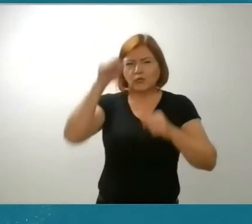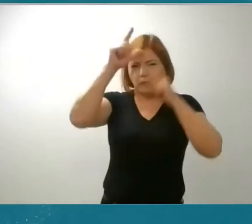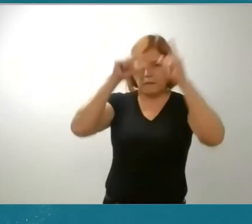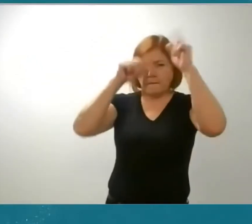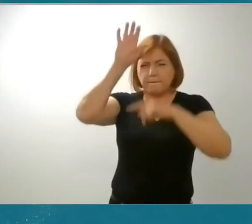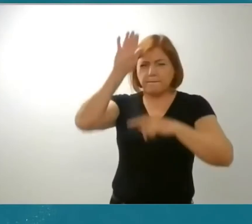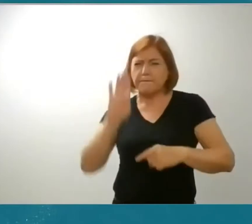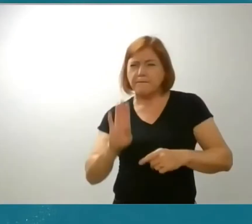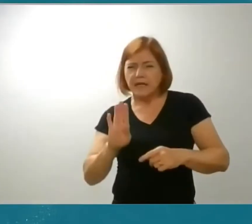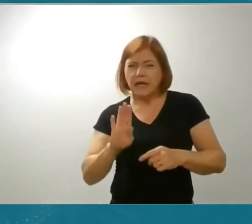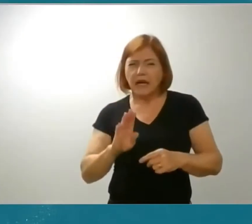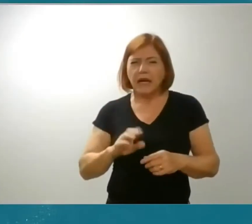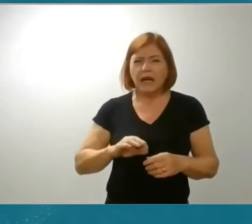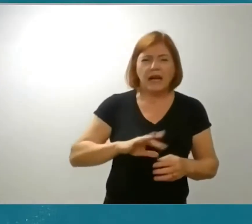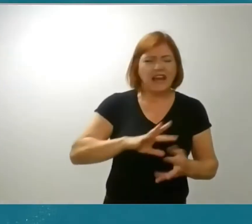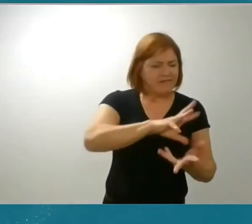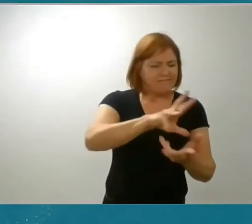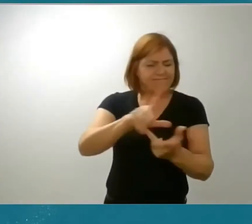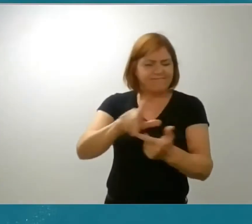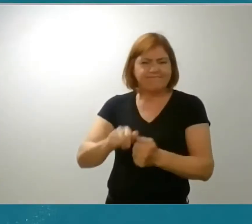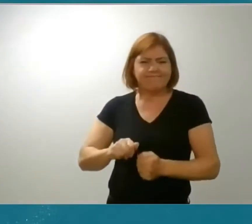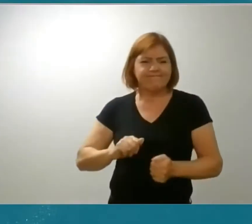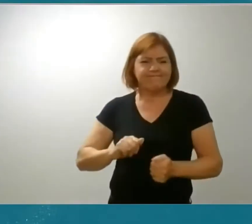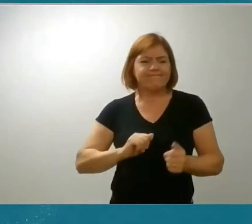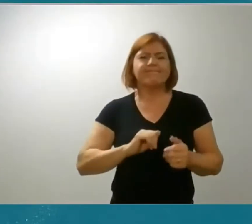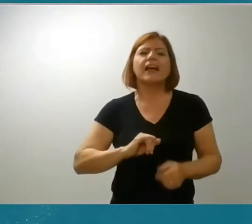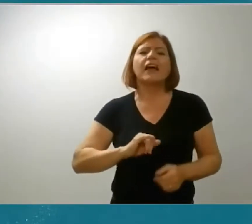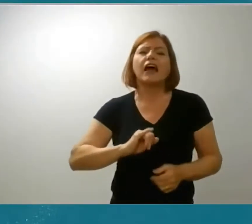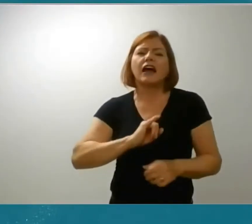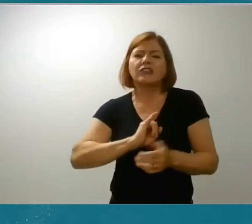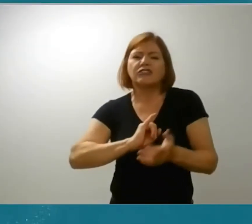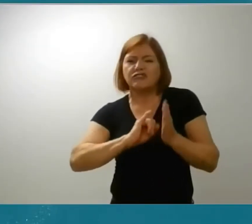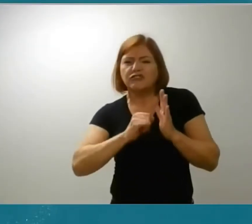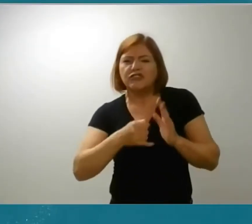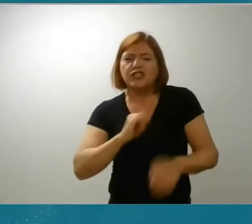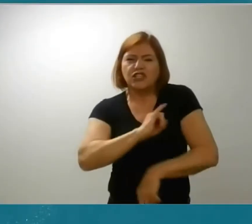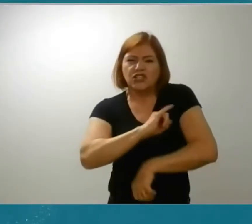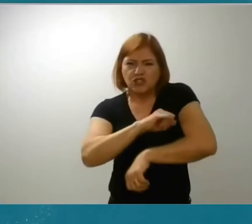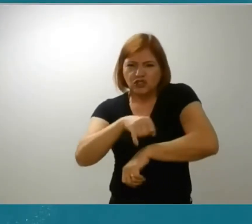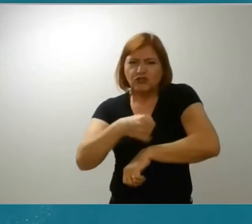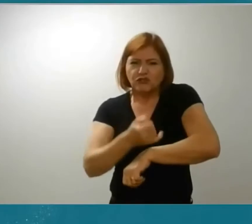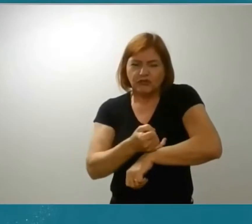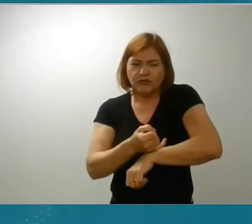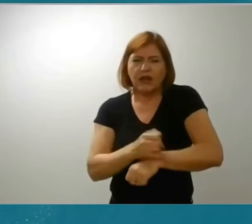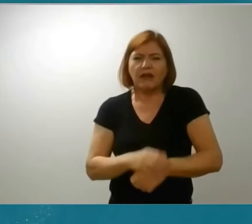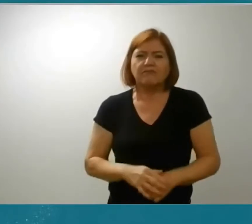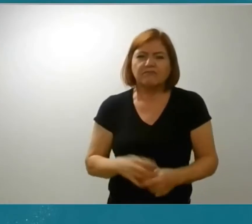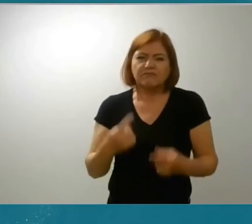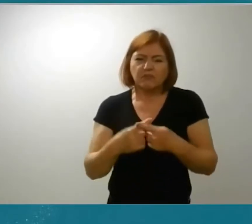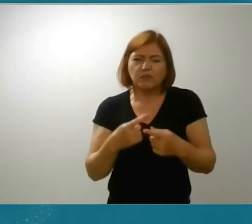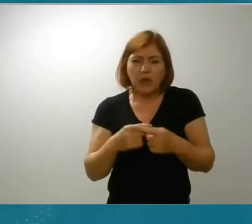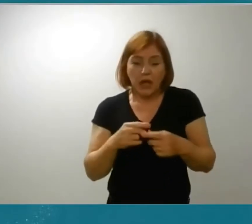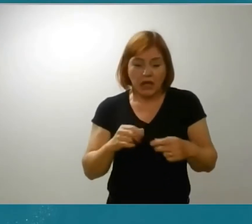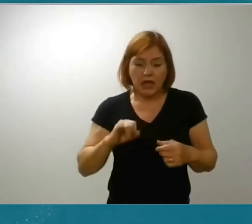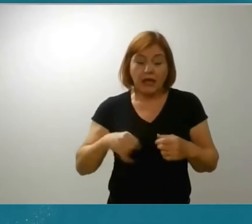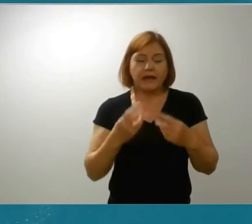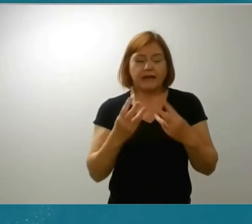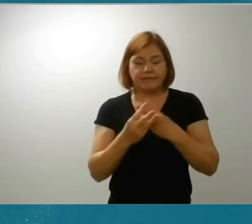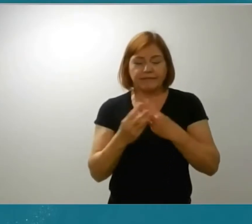mundo. Ele é o Pai eterno. Ele é o